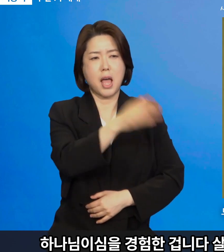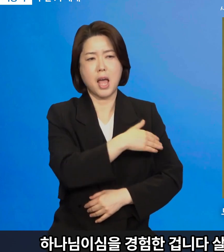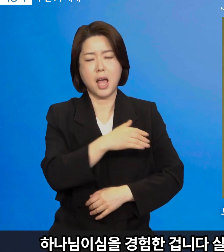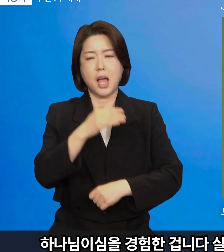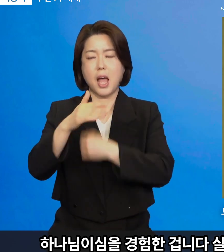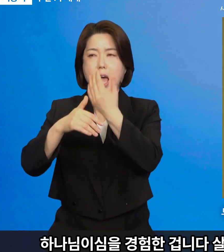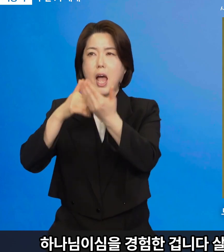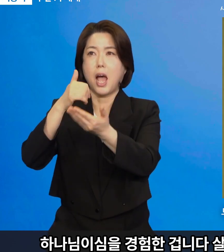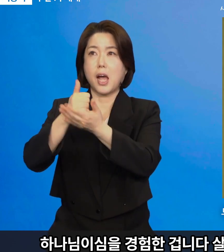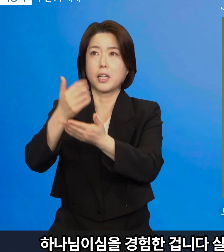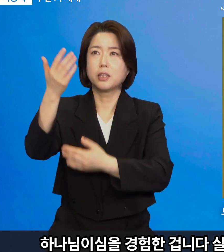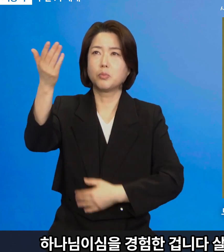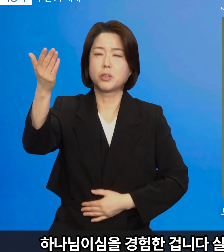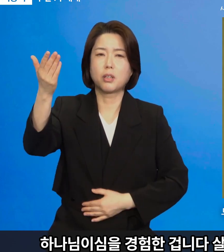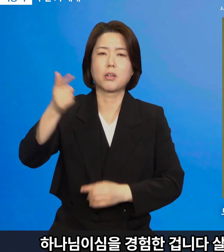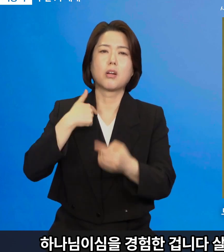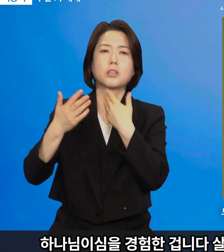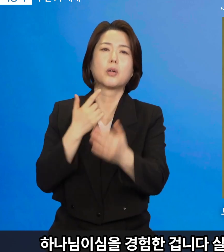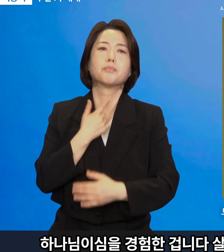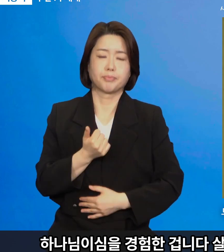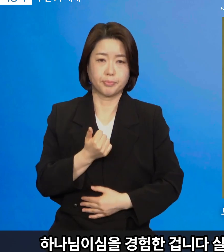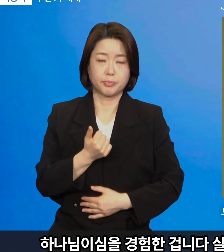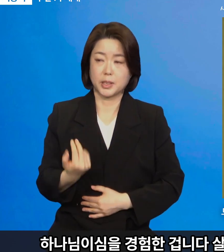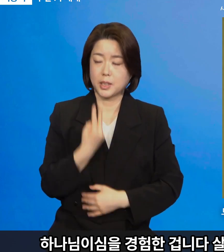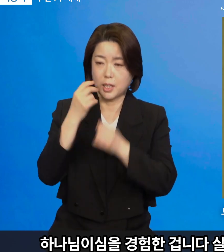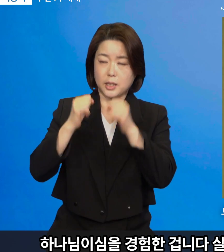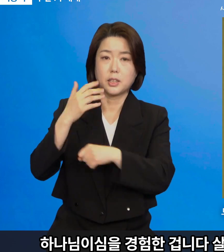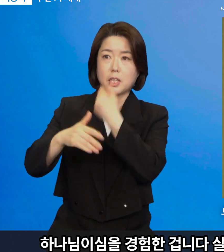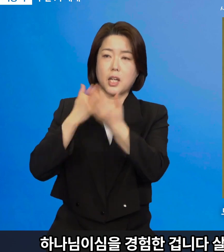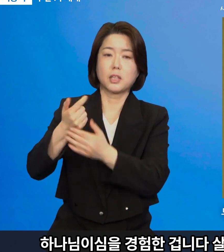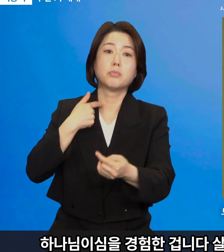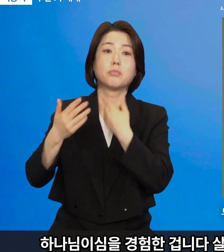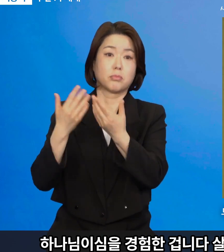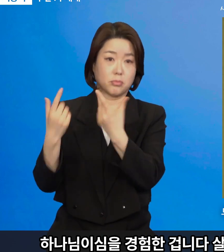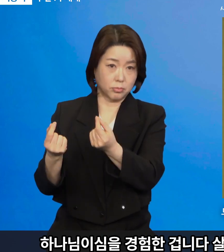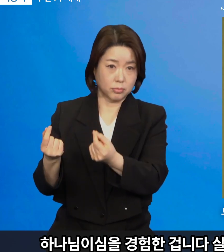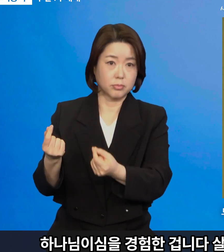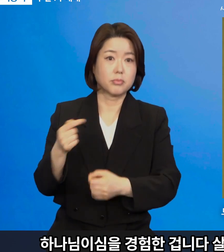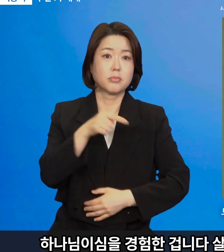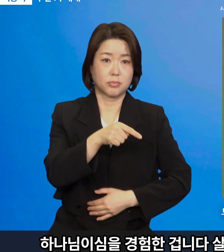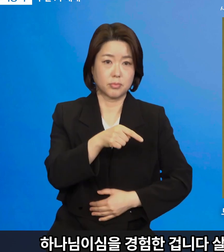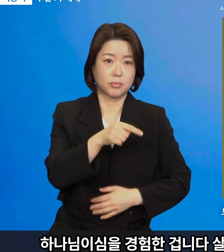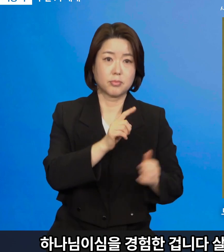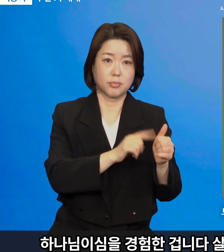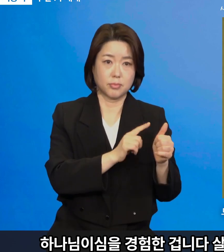하나님이심을 경험한 겁니다. 살아계신 하나님을 경험한 거예요.